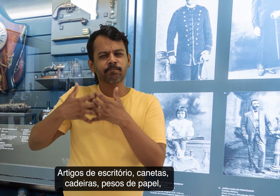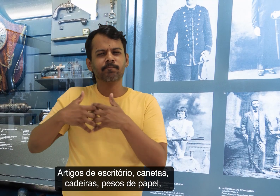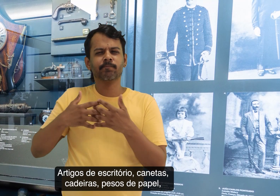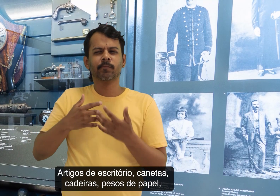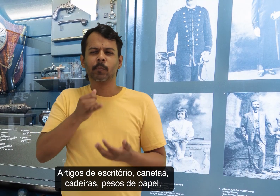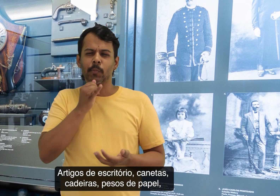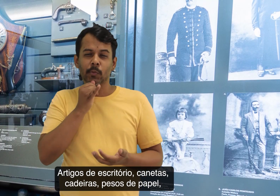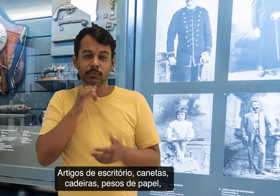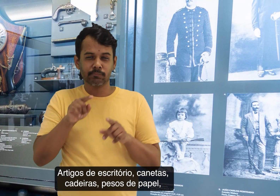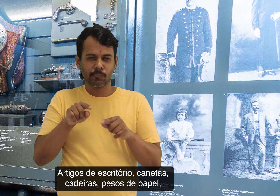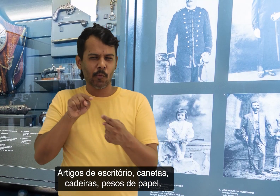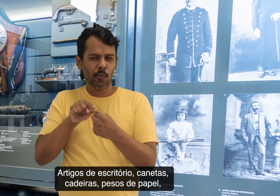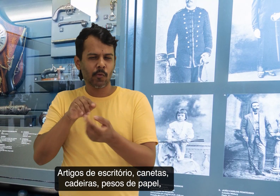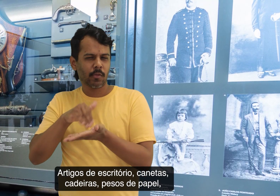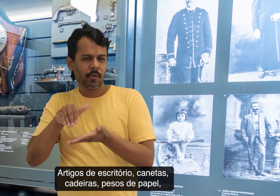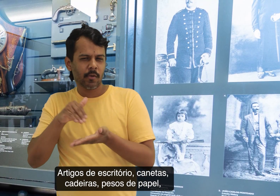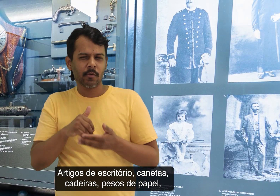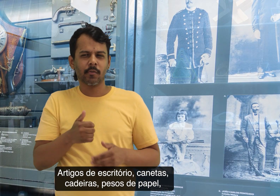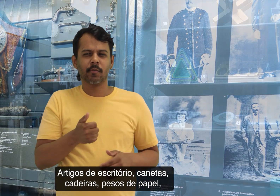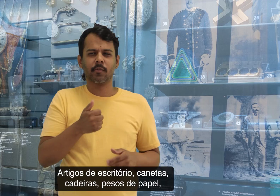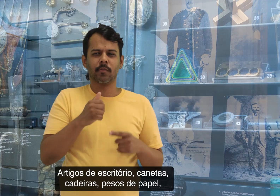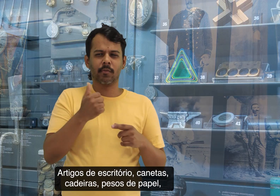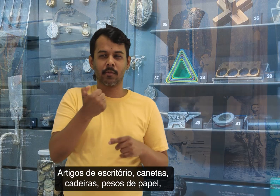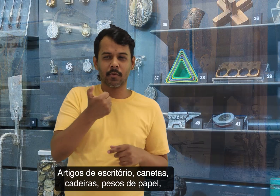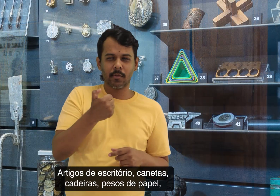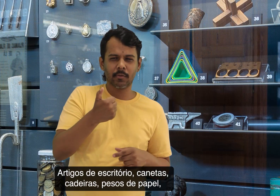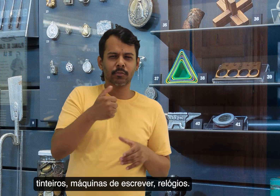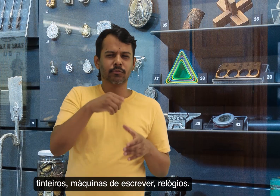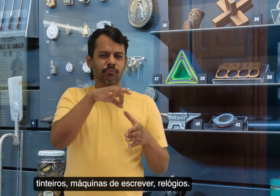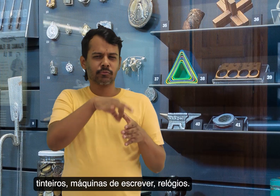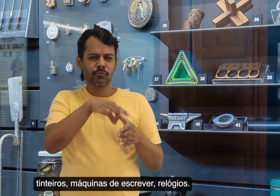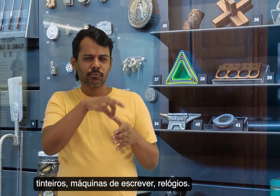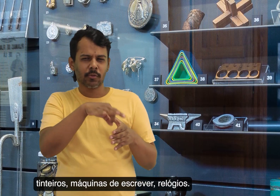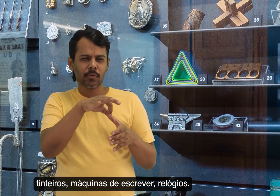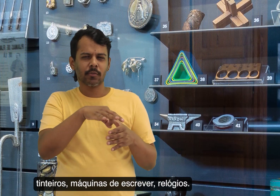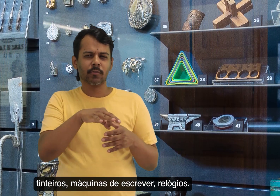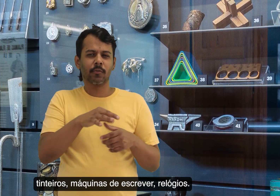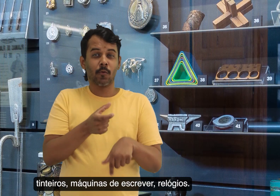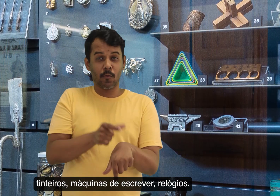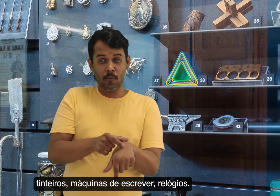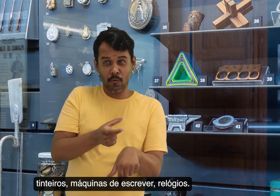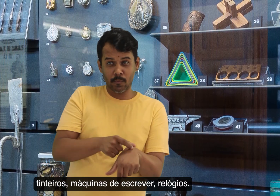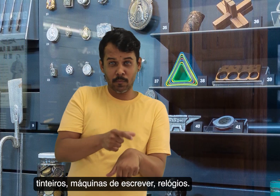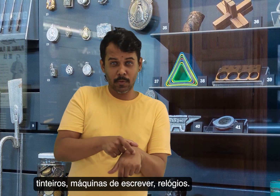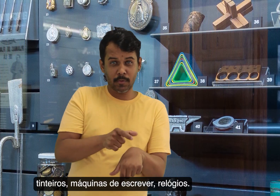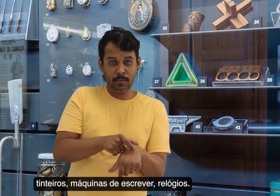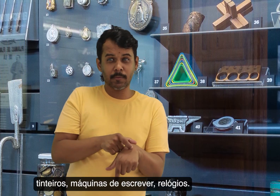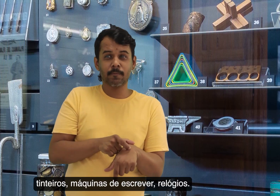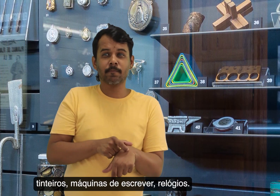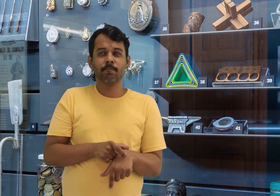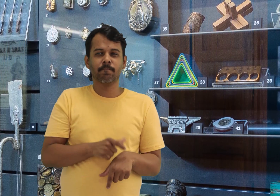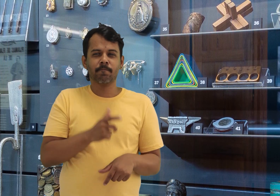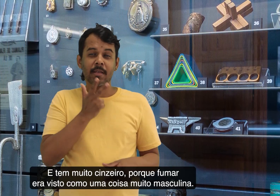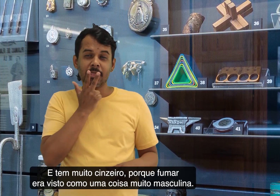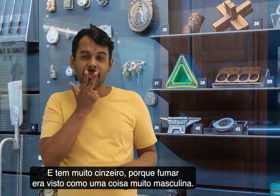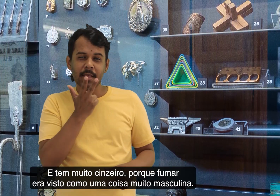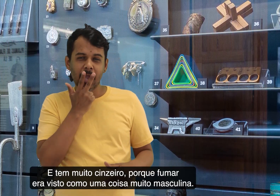de escritório, canetas, cadeiras, pesos de papel, tinteiros, máquinas de escrever, relógios. E tem